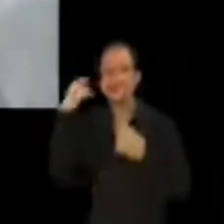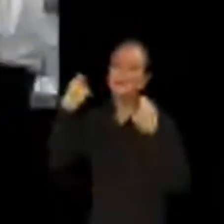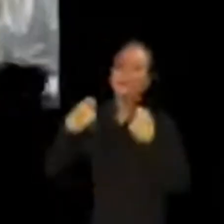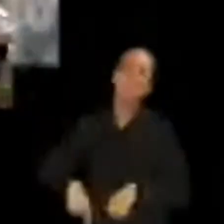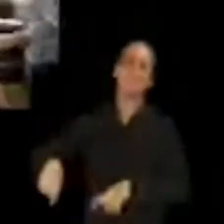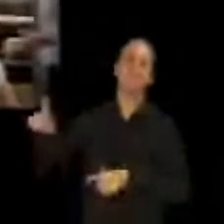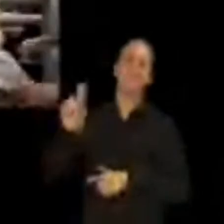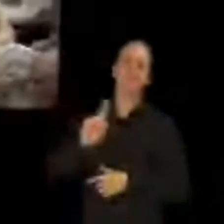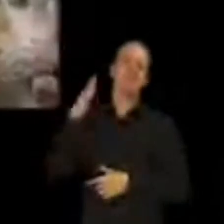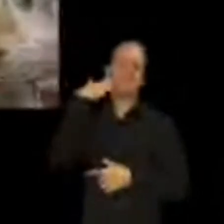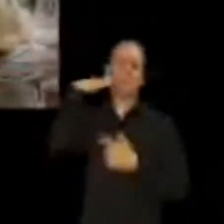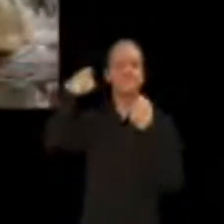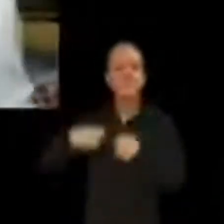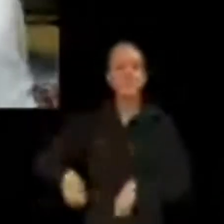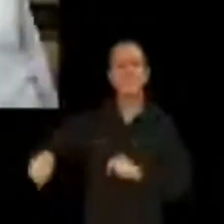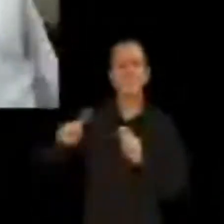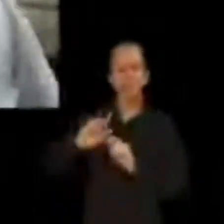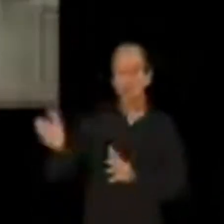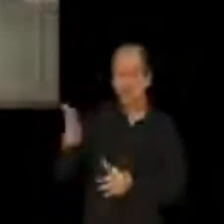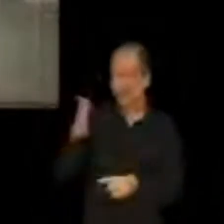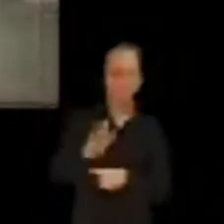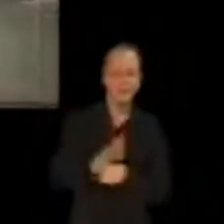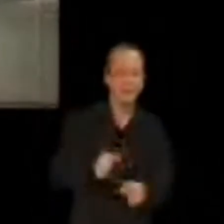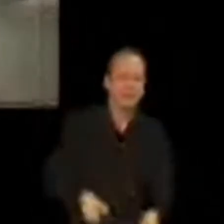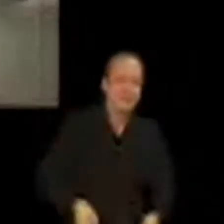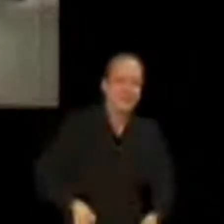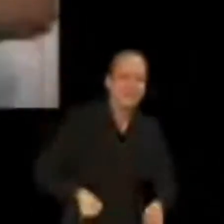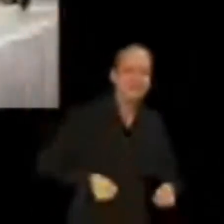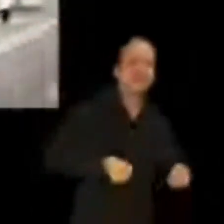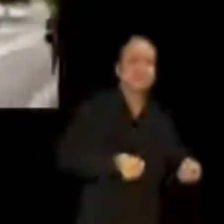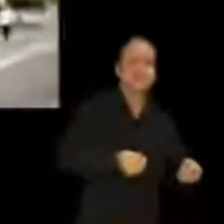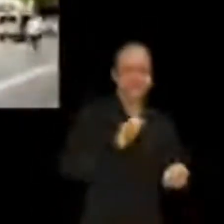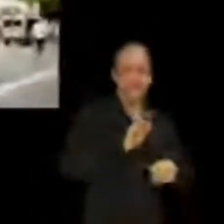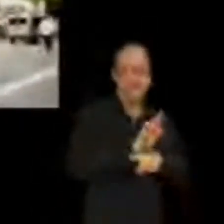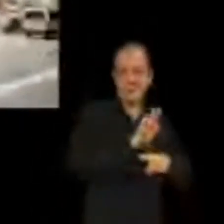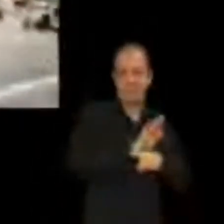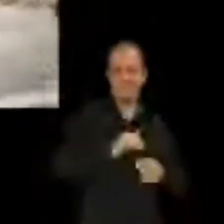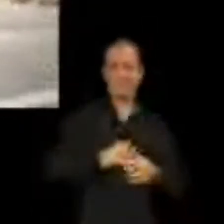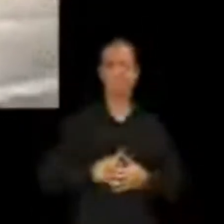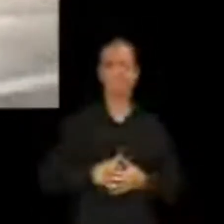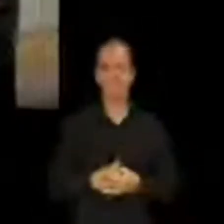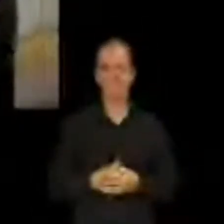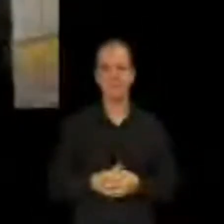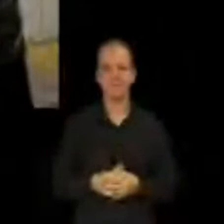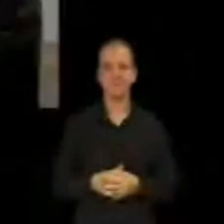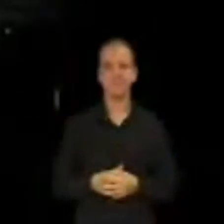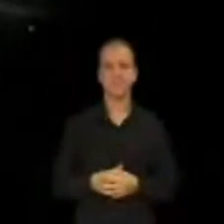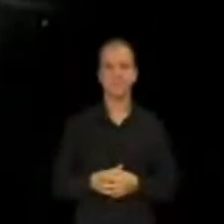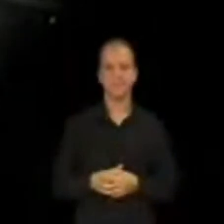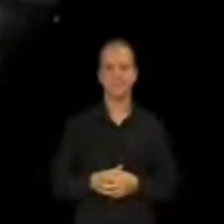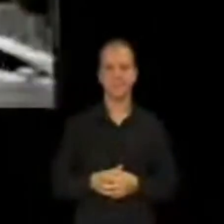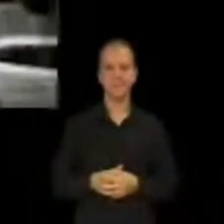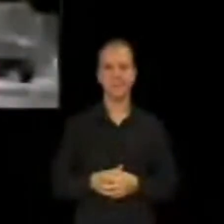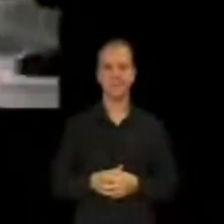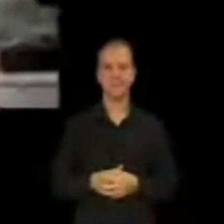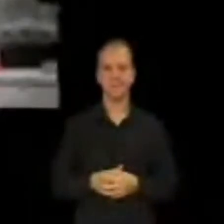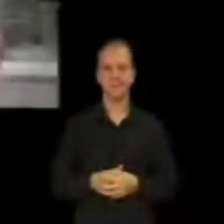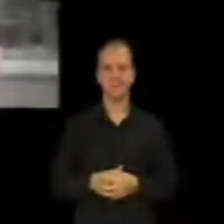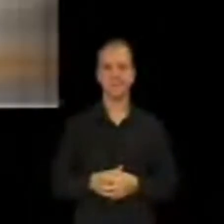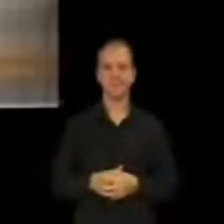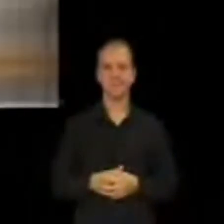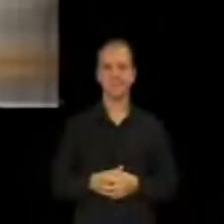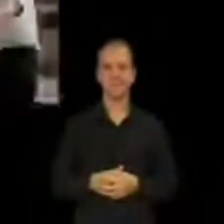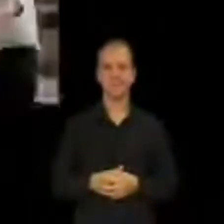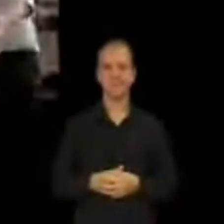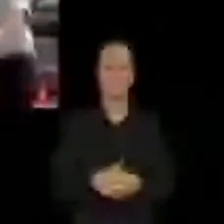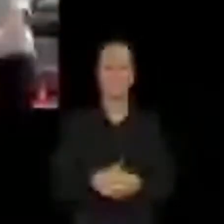que realmente agora, não precisa. Poxa vida, dá uma forcinha, vamos lá. Ele acena pra um rapaz que passa. Boa. E juntos carregam a cadeira de rodas para um patamar